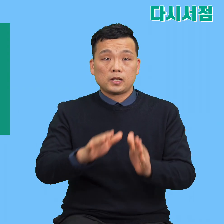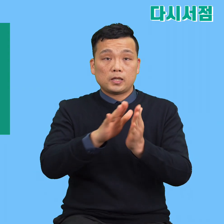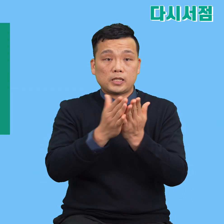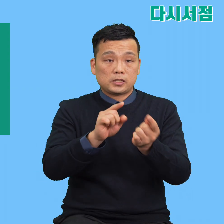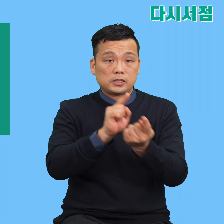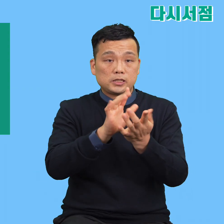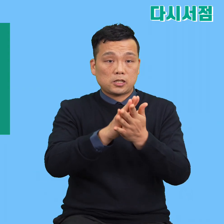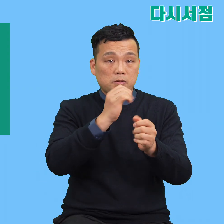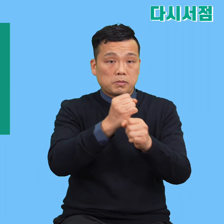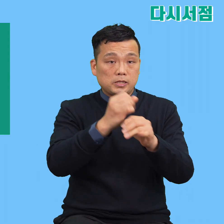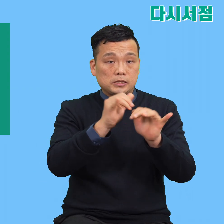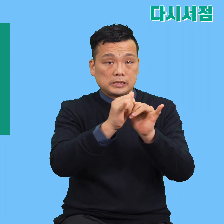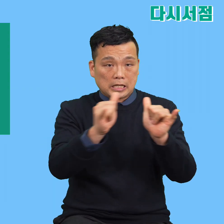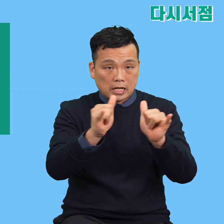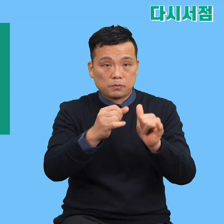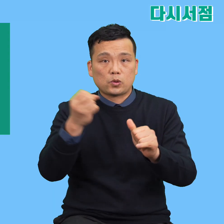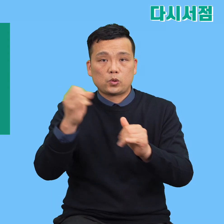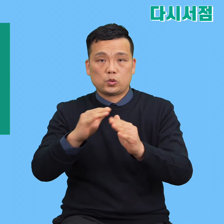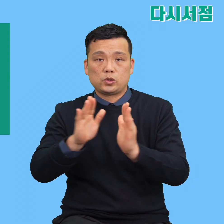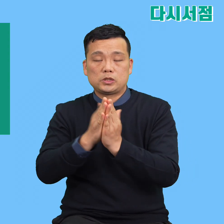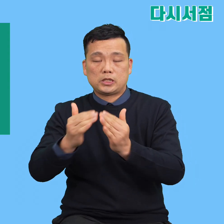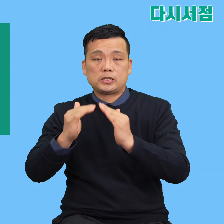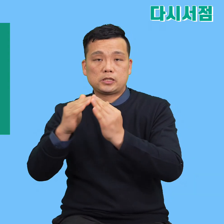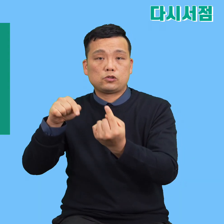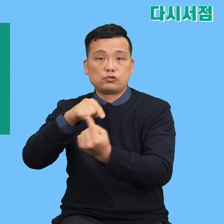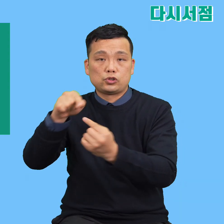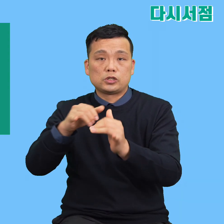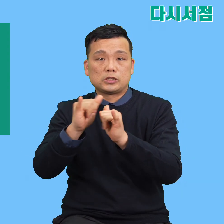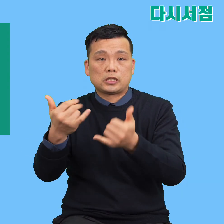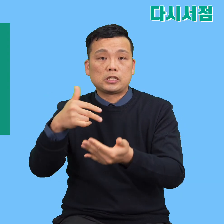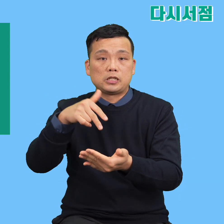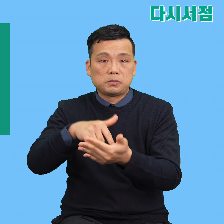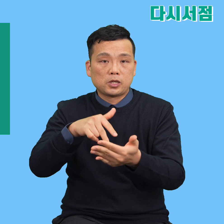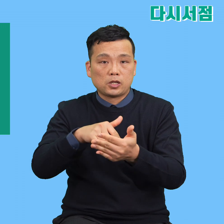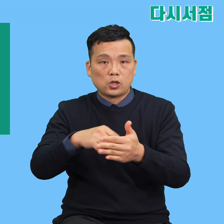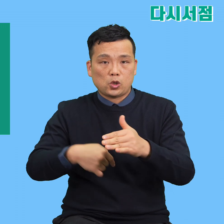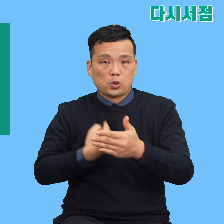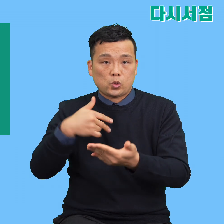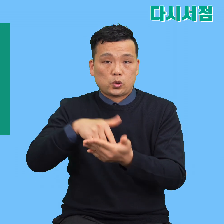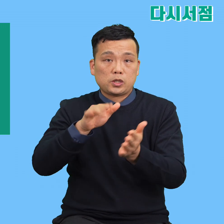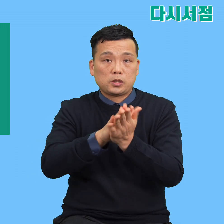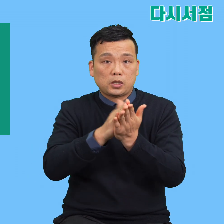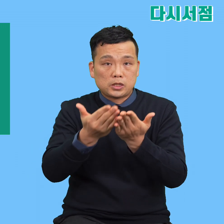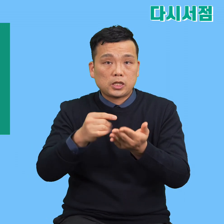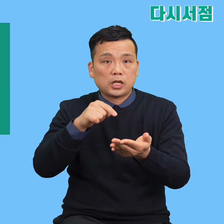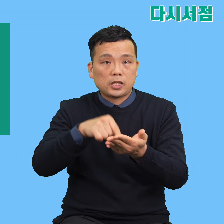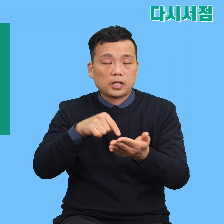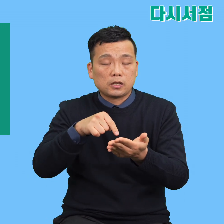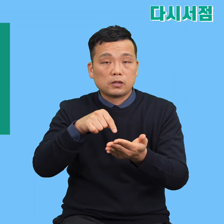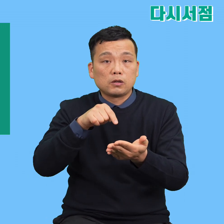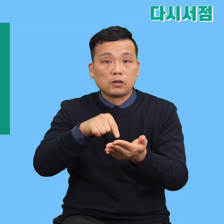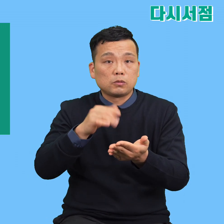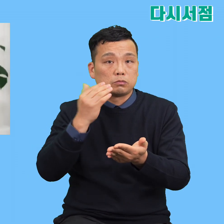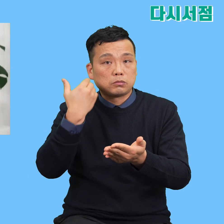제작자로서 느끼는 독립출판의 매력이랑 서점을 하는 사람으로서 느끼는 독립출판의 매력은 다를 것